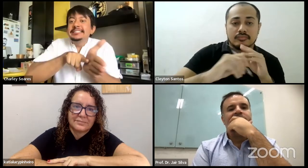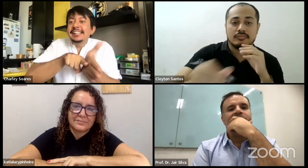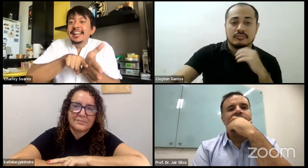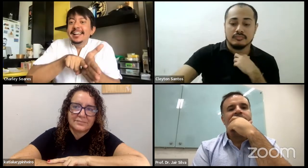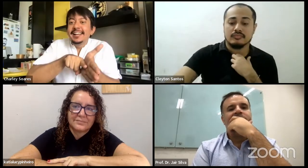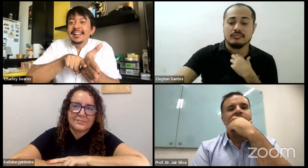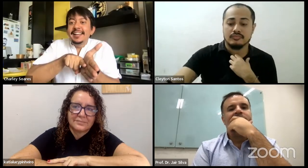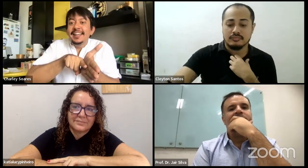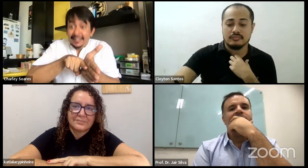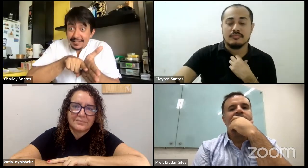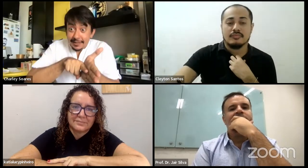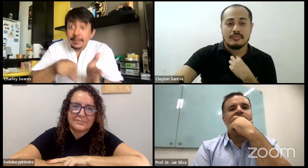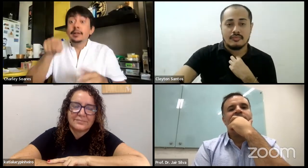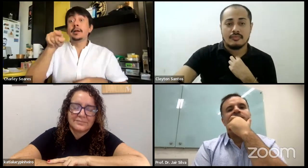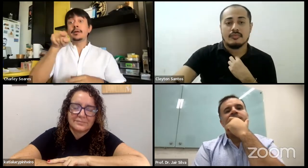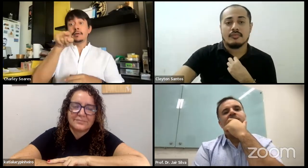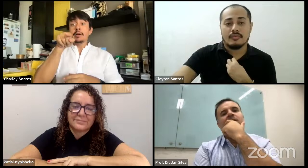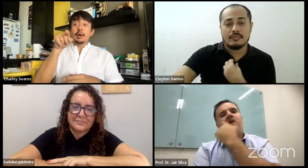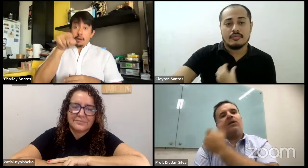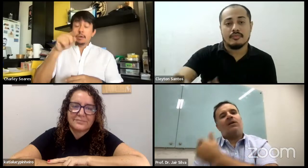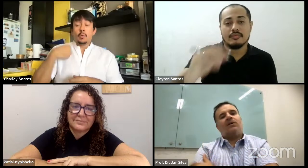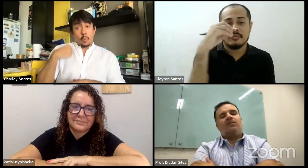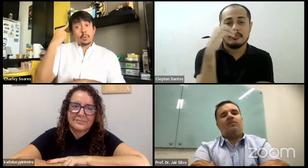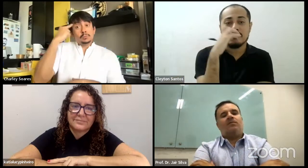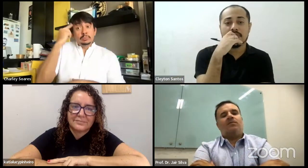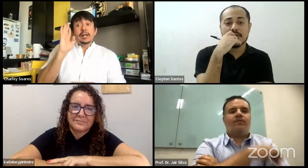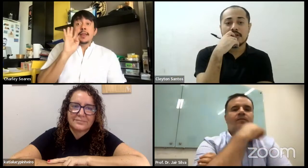redes sociais, né? Então, eu acho que